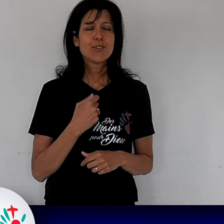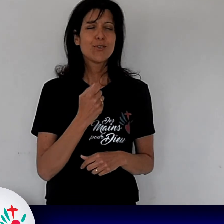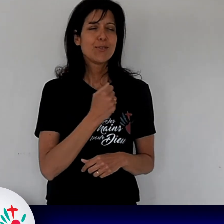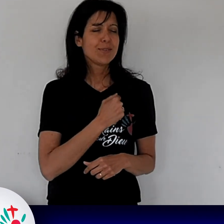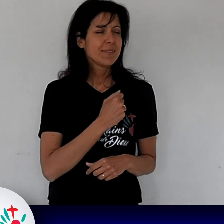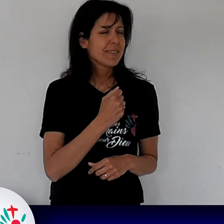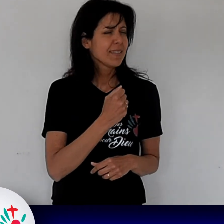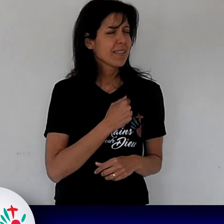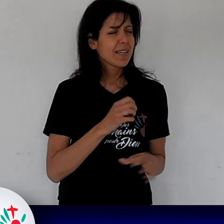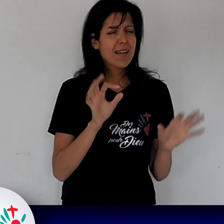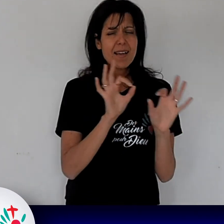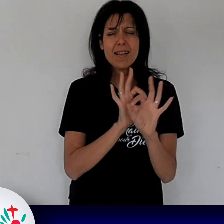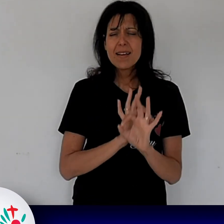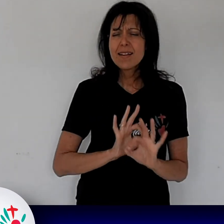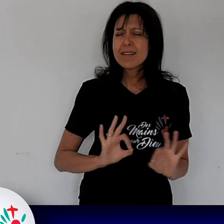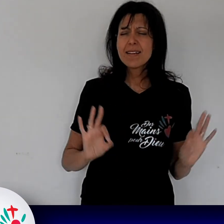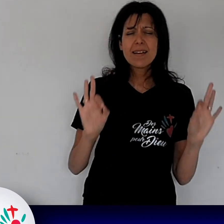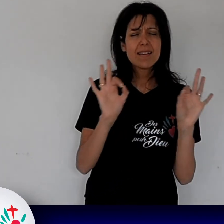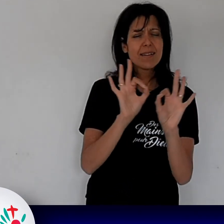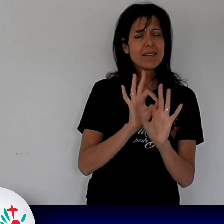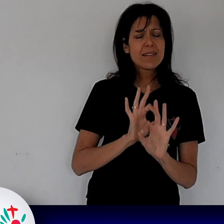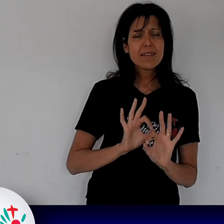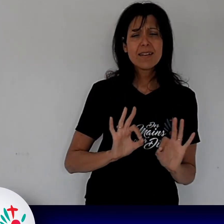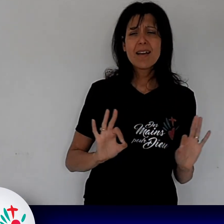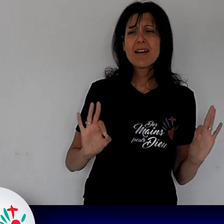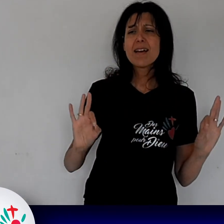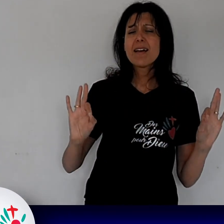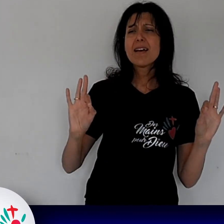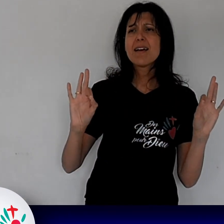je n'ai rien à